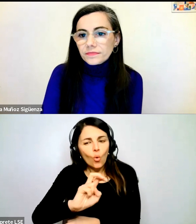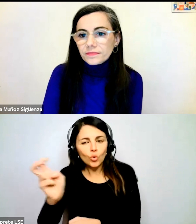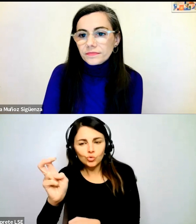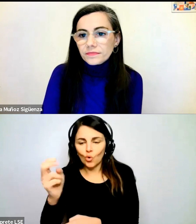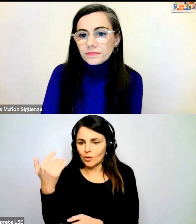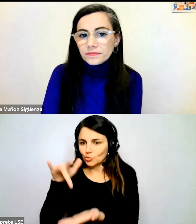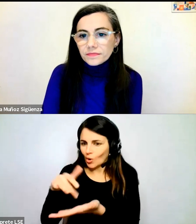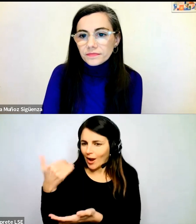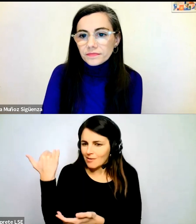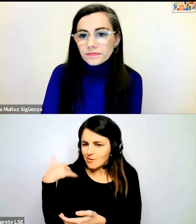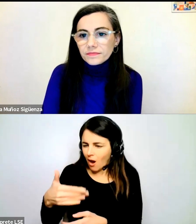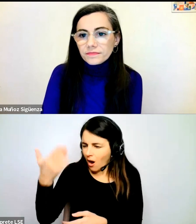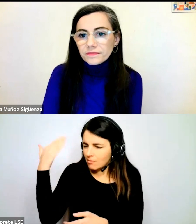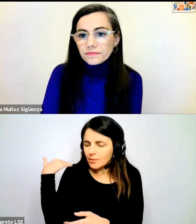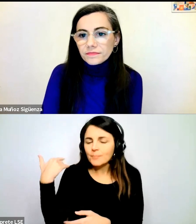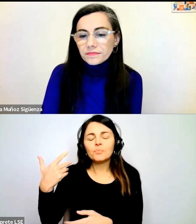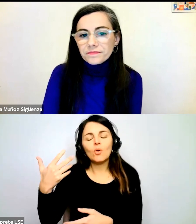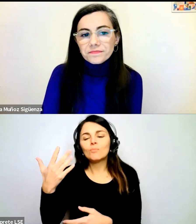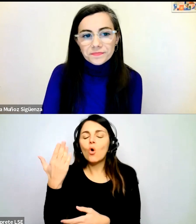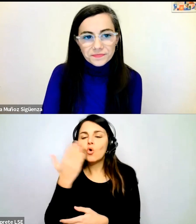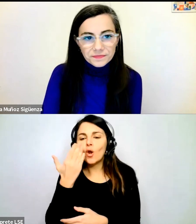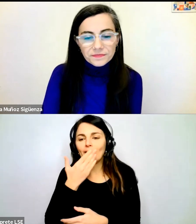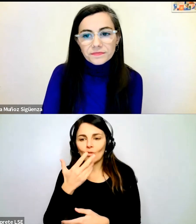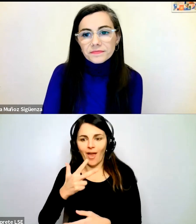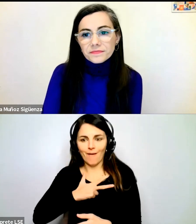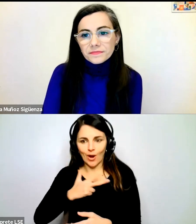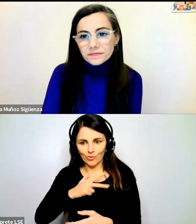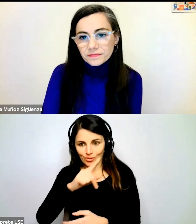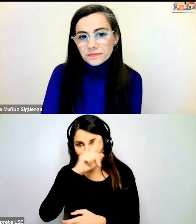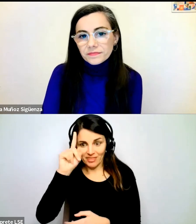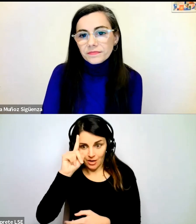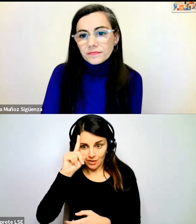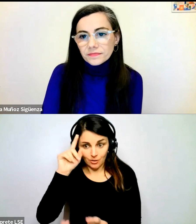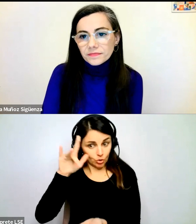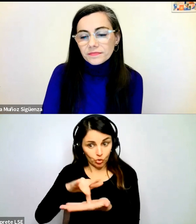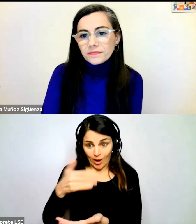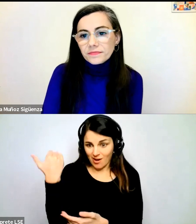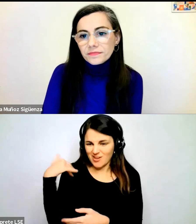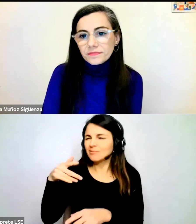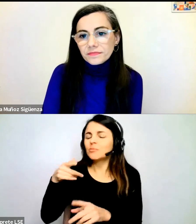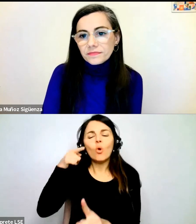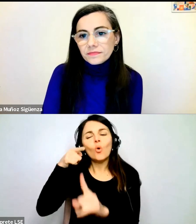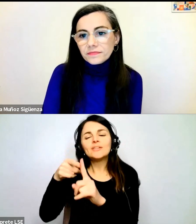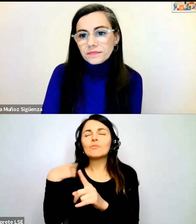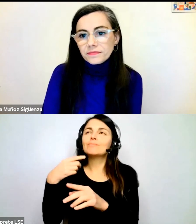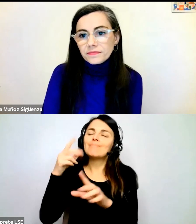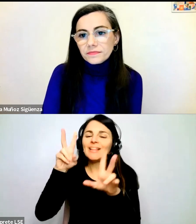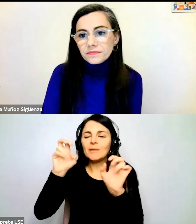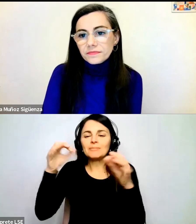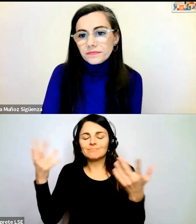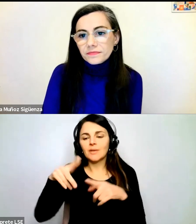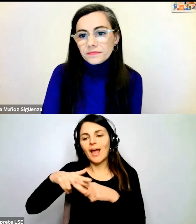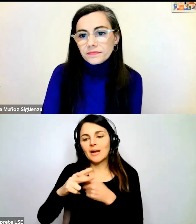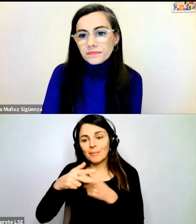participar, que lo hicimos con el Colegio de Abogados de Madrid, que era sobre herramientas de mediación. que